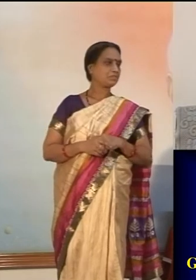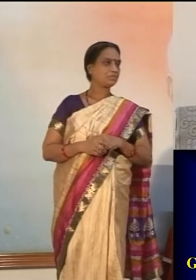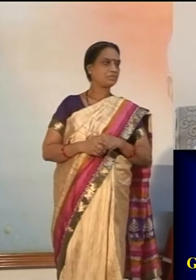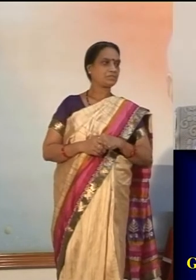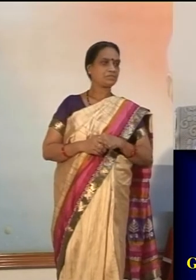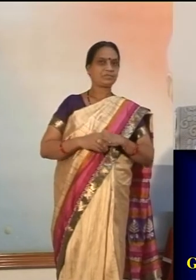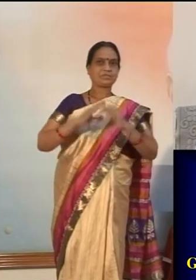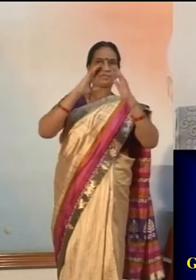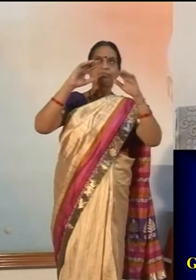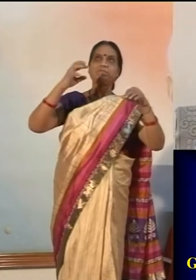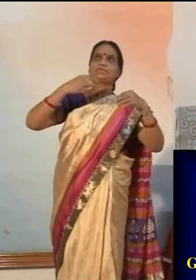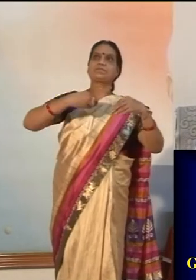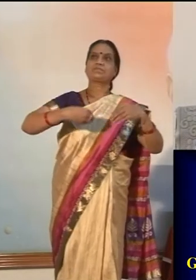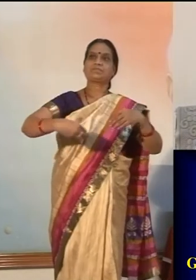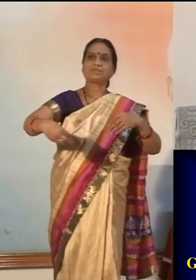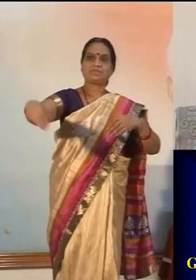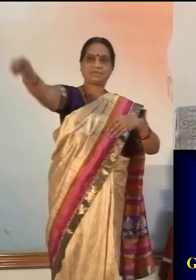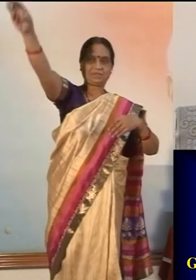मंदिर छोड़कर जाने लगे